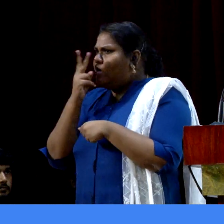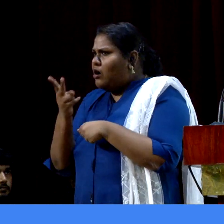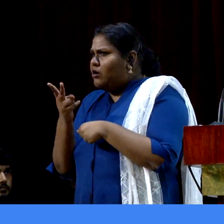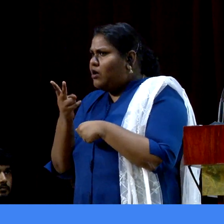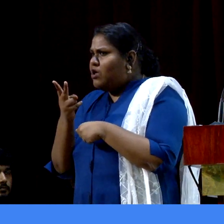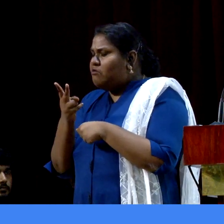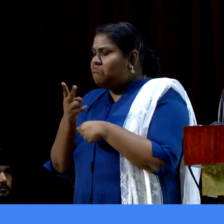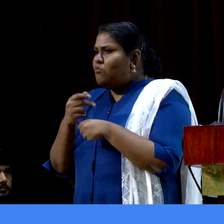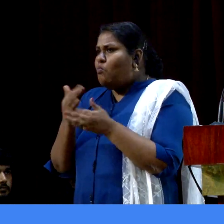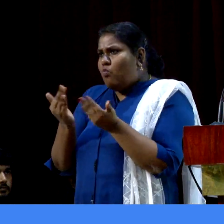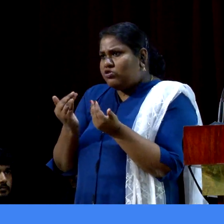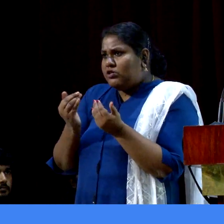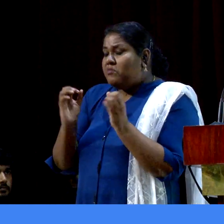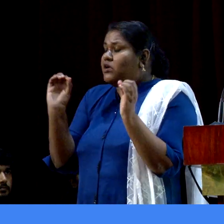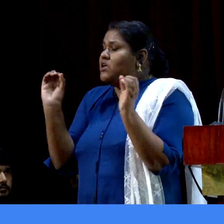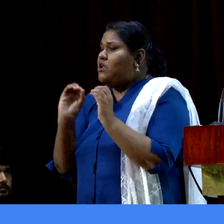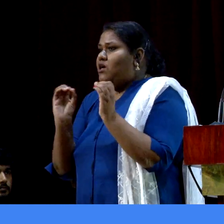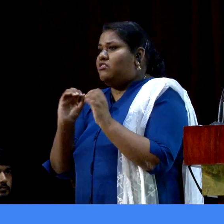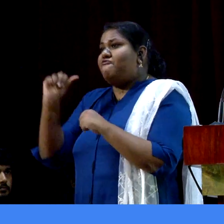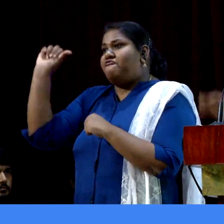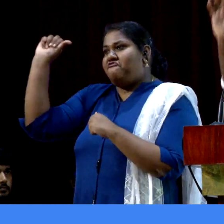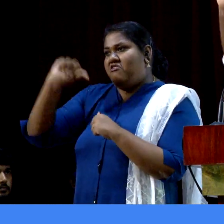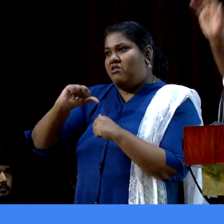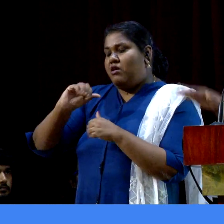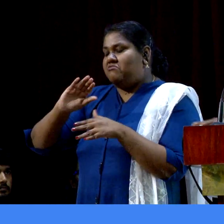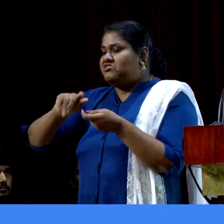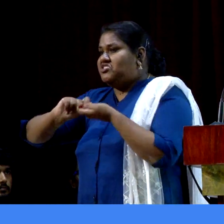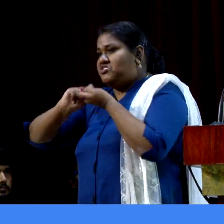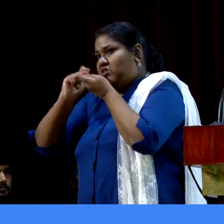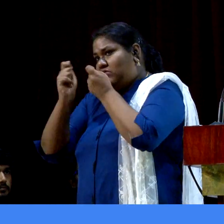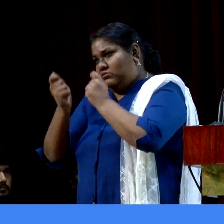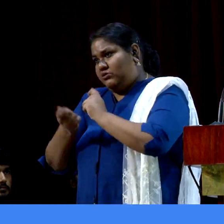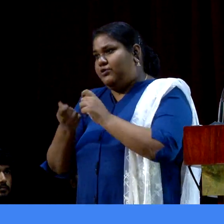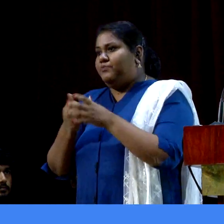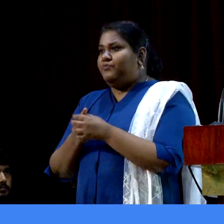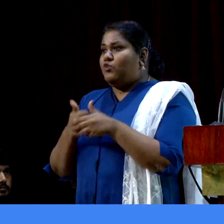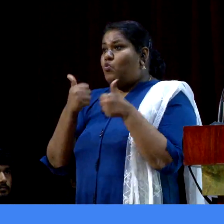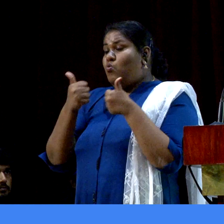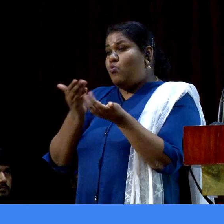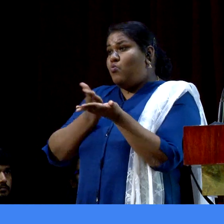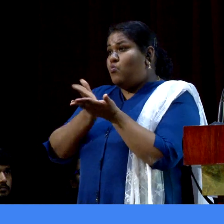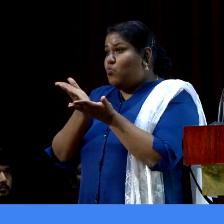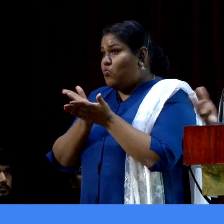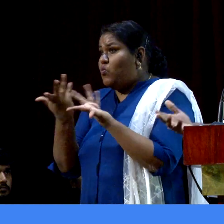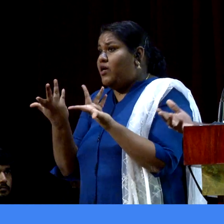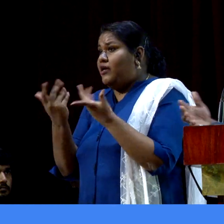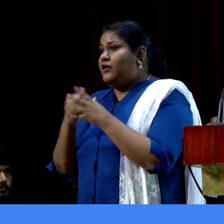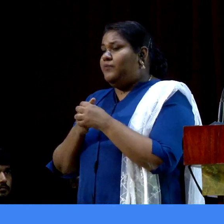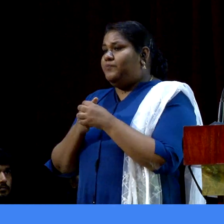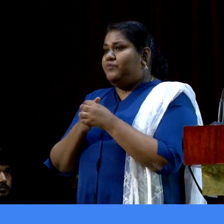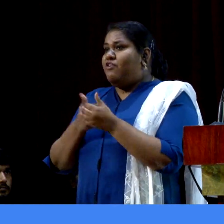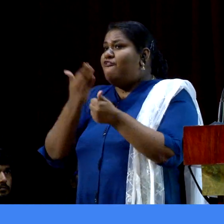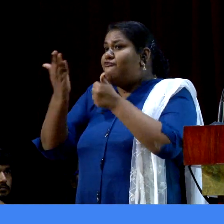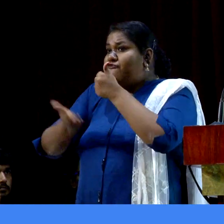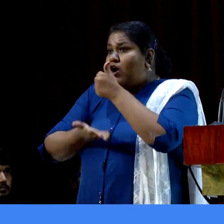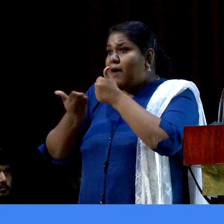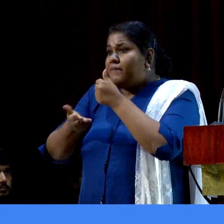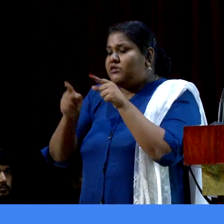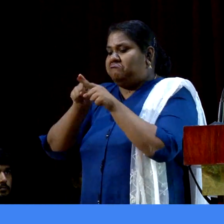முடியாது என்பதற்காகத்தான் கலைஞர் அவர்கள் திட்டமிட்டு செய்திருக்கிறார். என்னெல்லாம் திட்டம் என்று சொன்னால், முதலில் உழுபவனுக்கு நிலத்தை